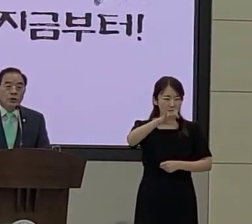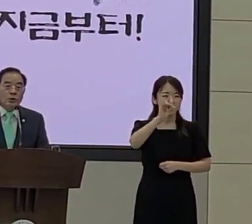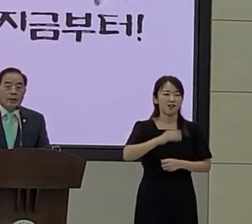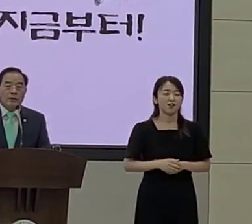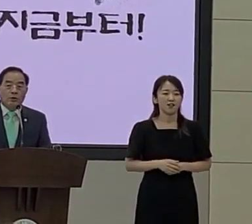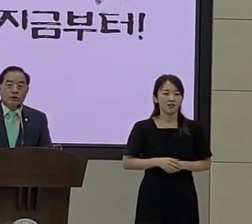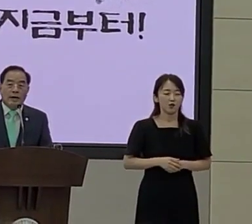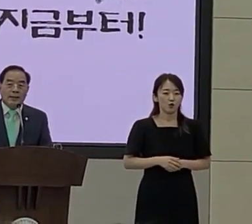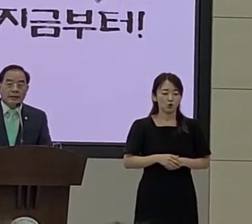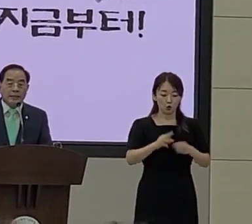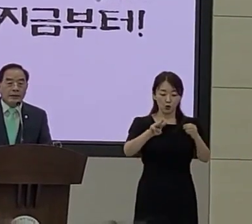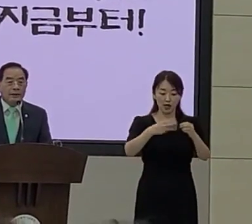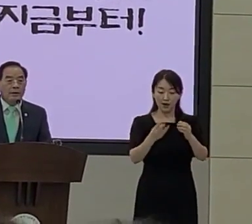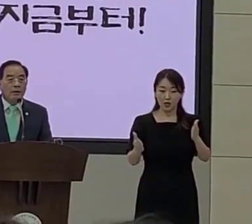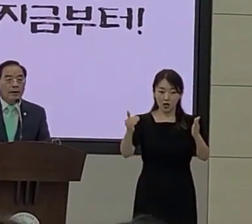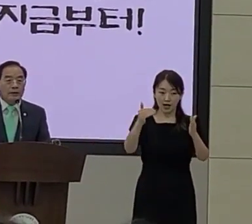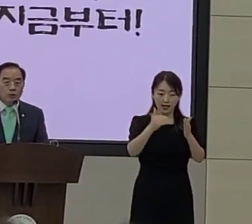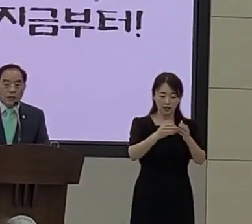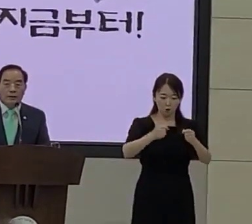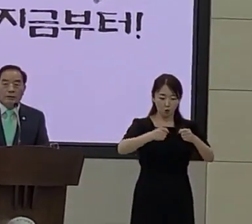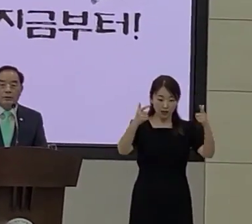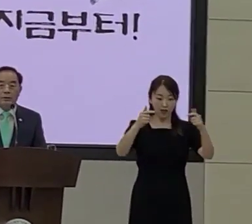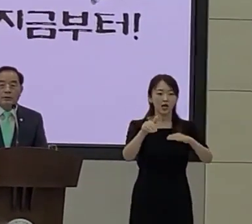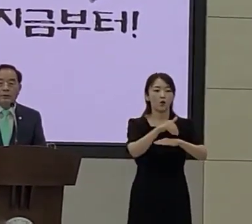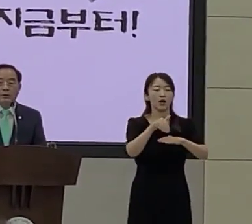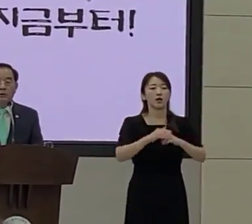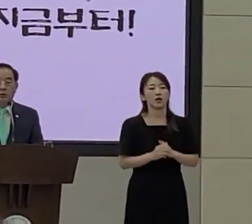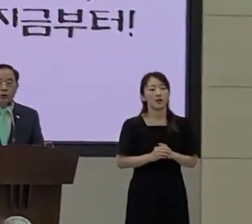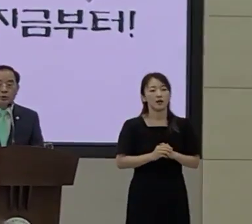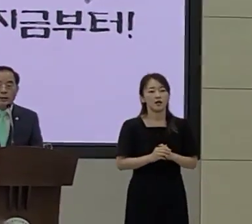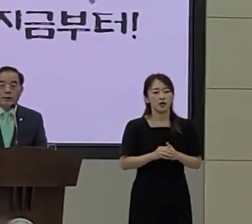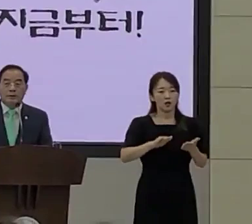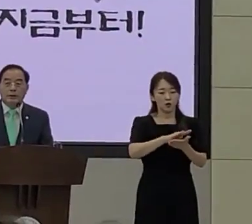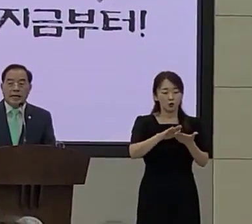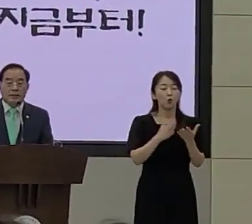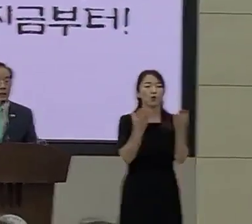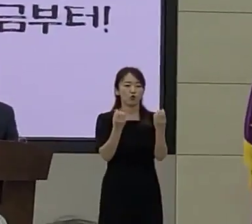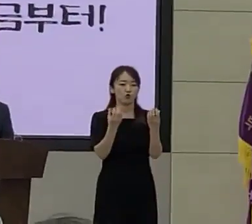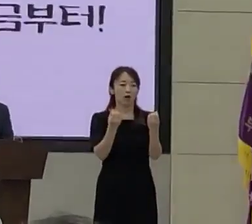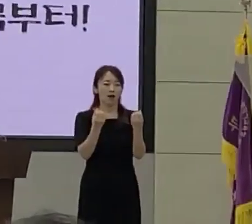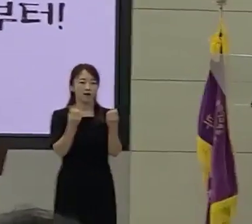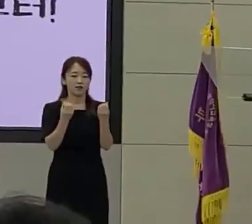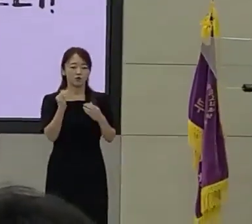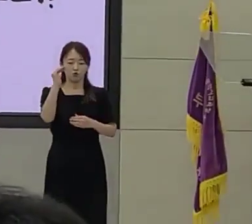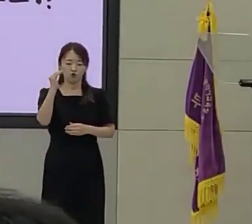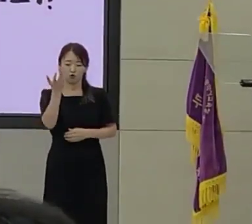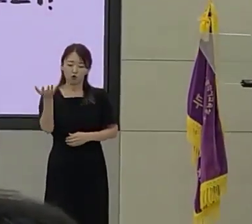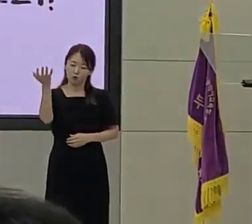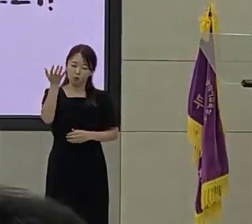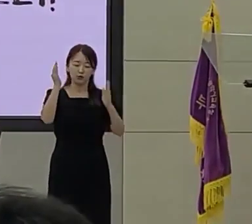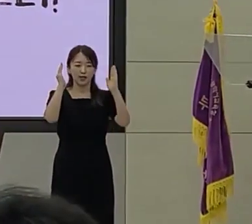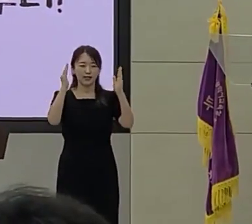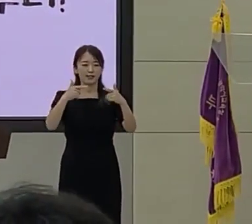가장 먼저 초등학교 3학년까지 확대 운영하고 요리수학 등 양질의